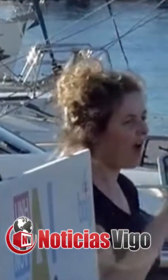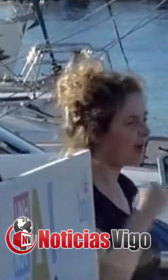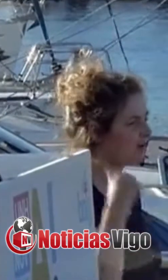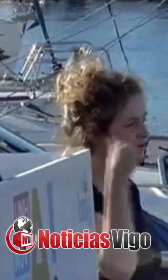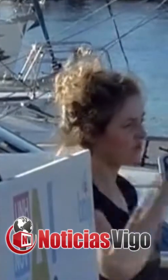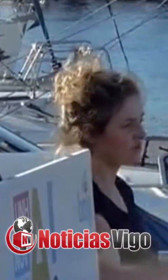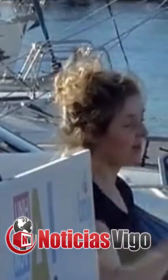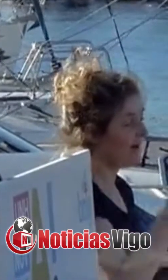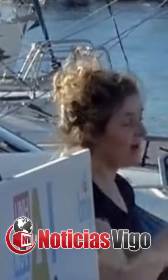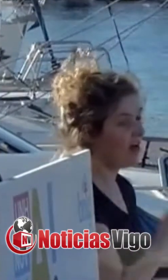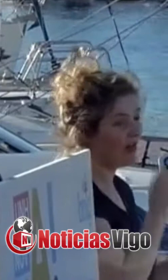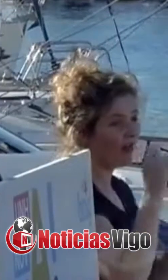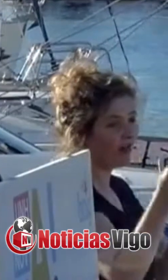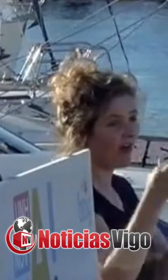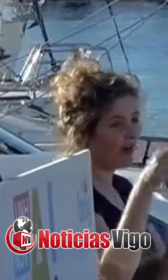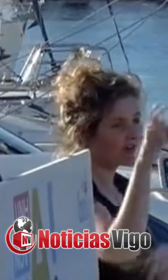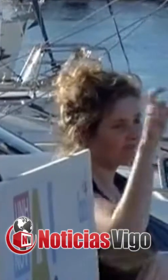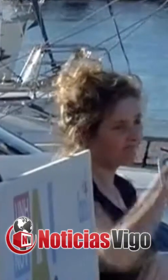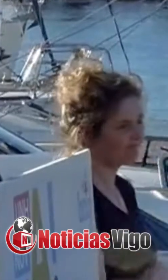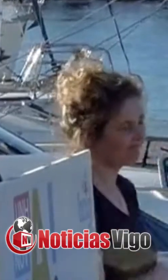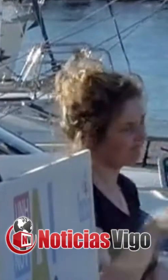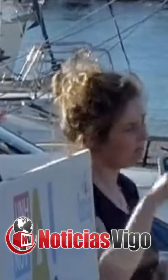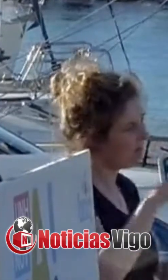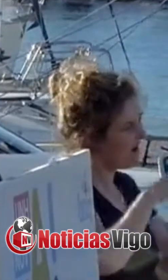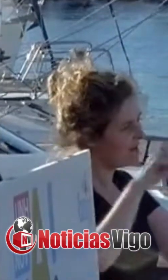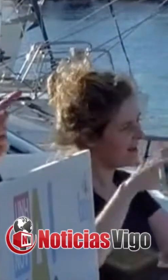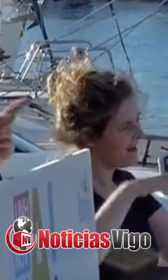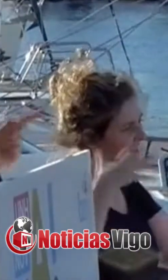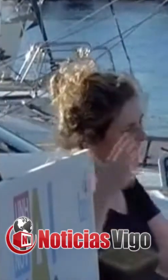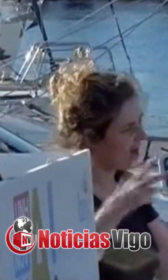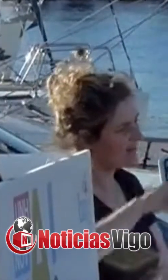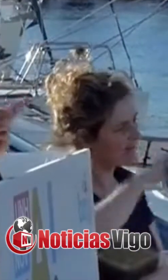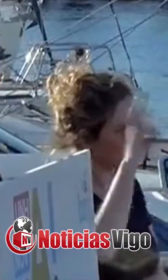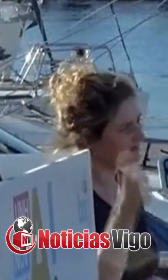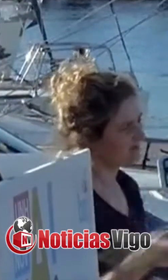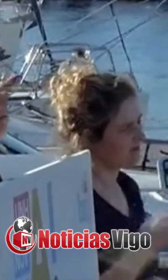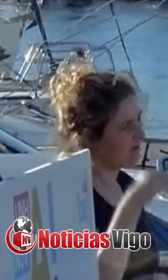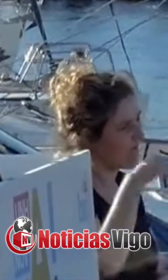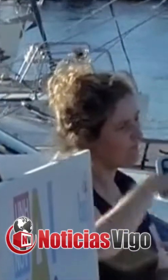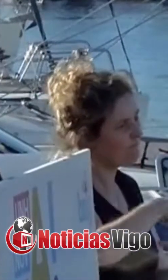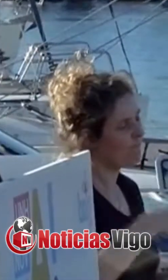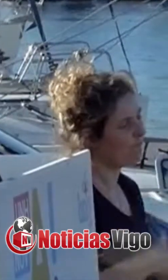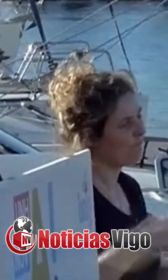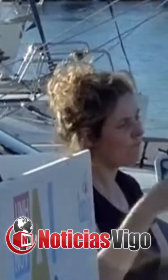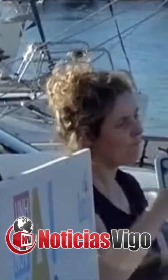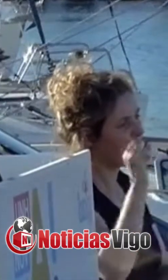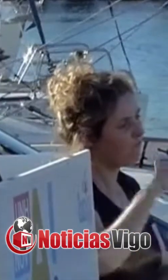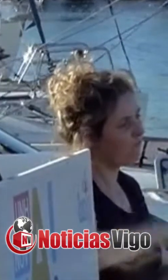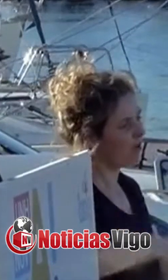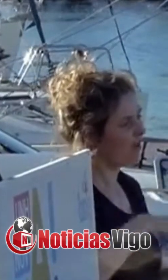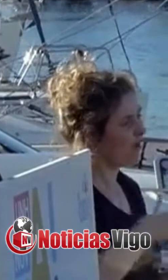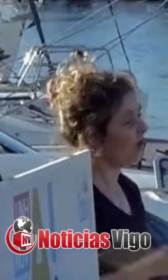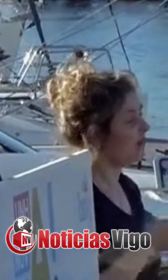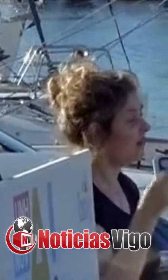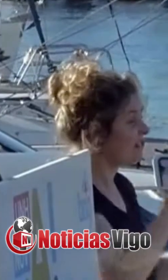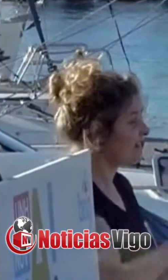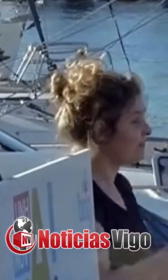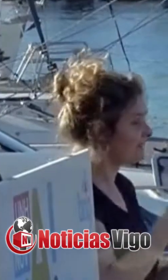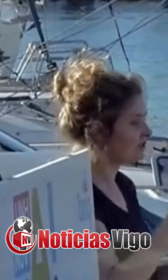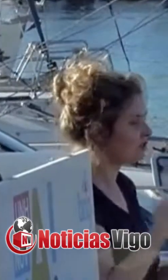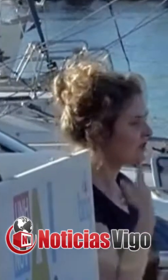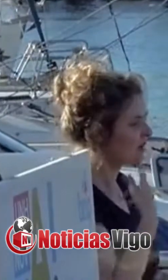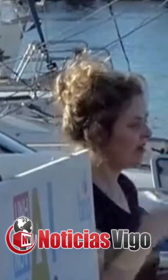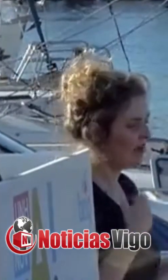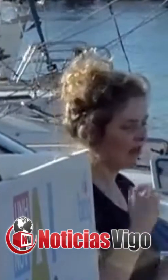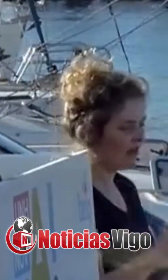entregándolle a esas multinacionais e aos fondos de inversión todo aquelo polo que traballaran tantos nosos maiores, entregándolle os